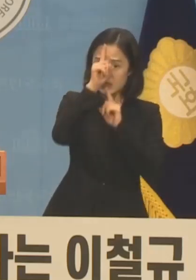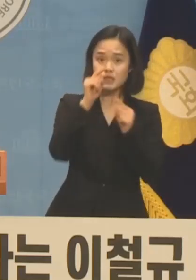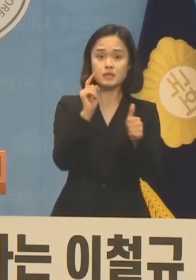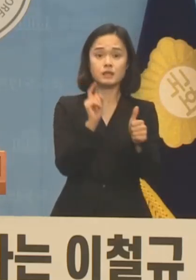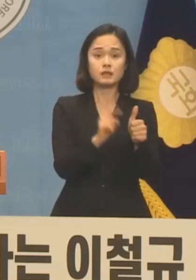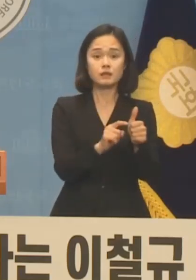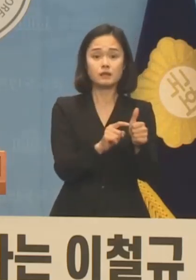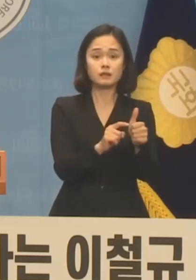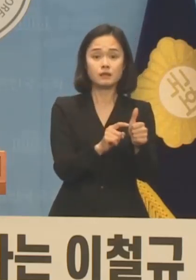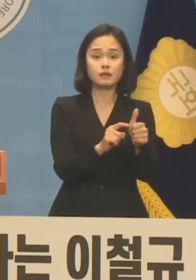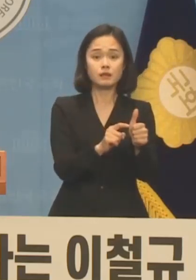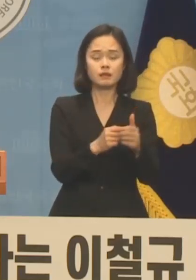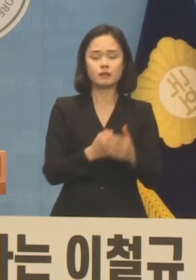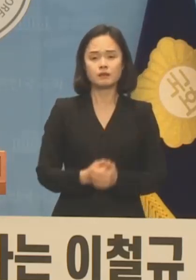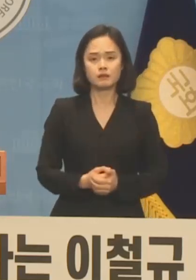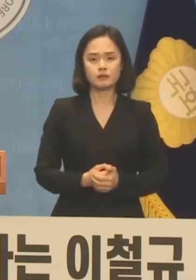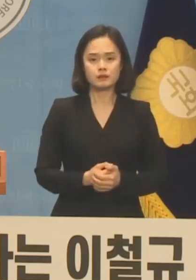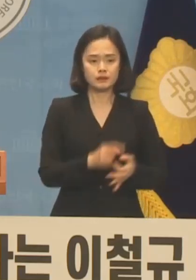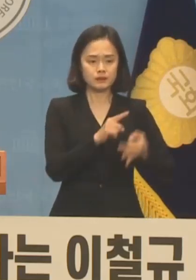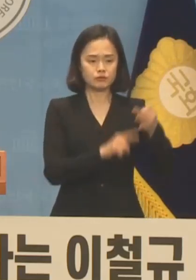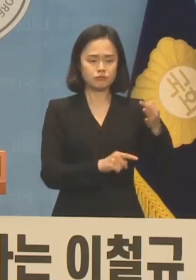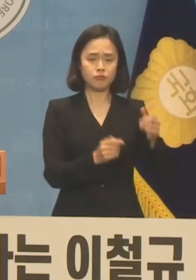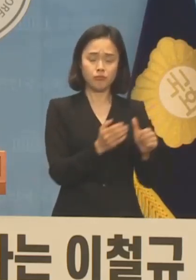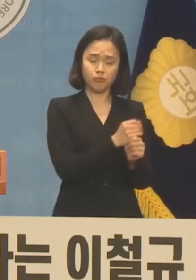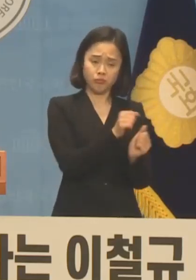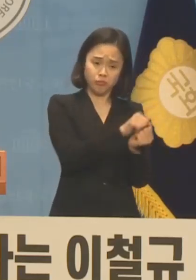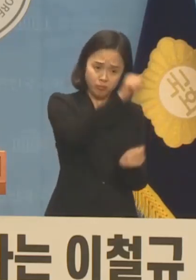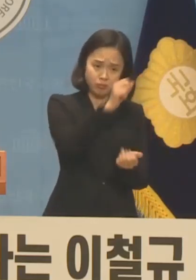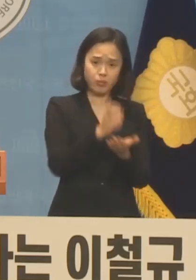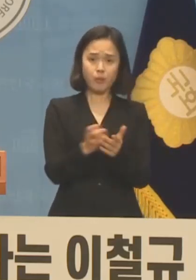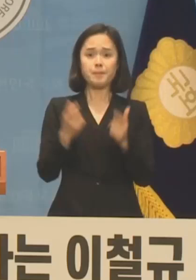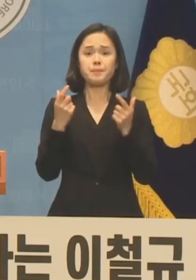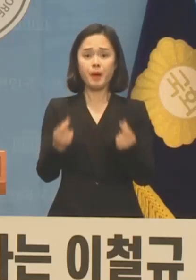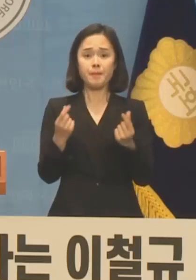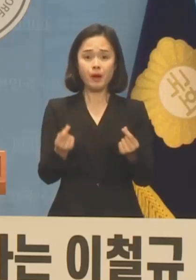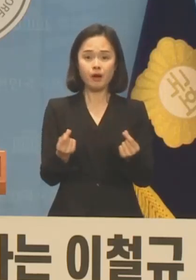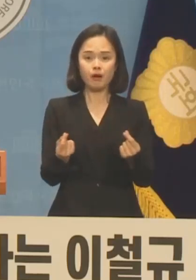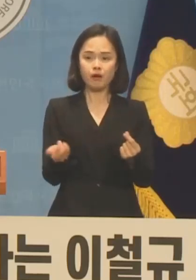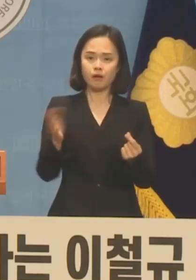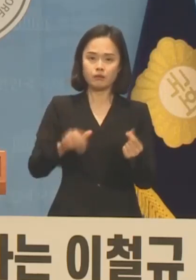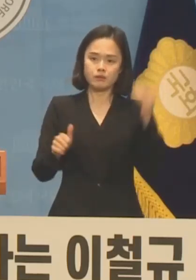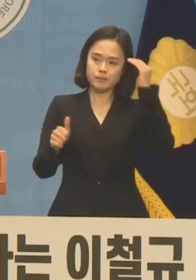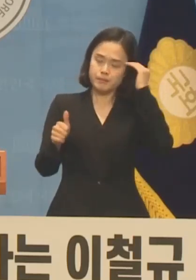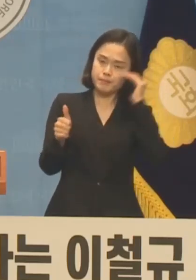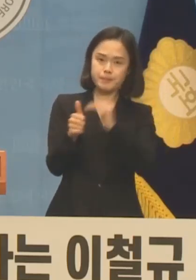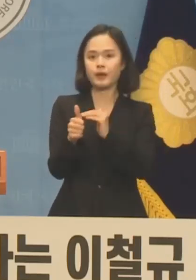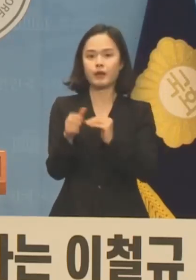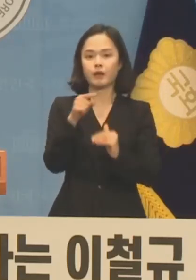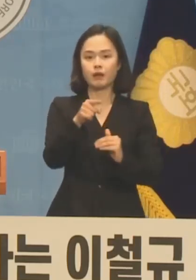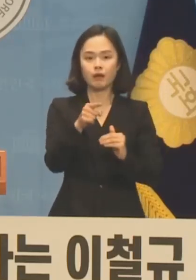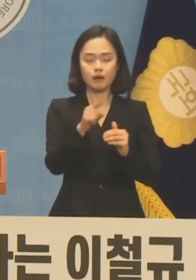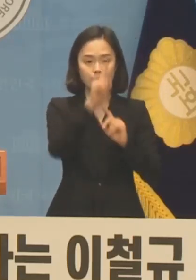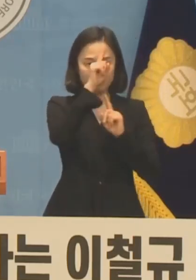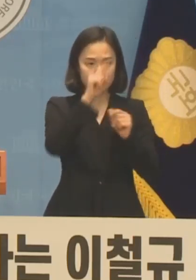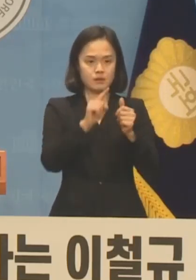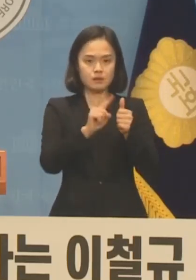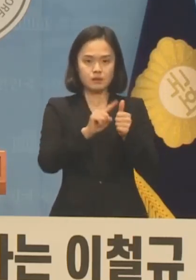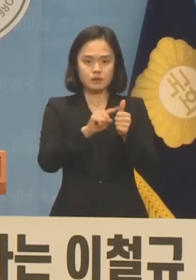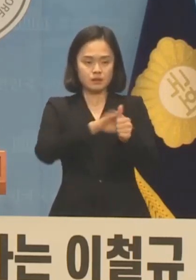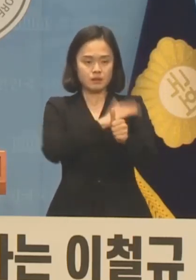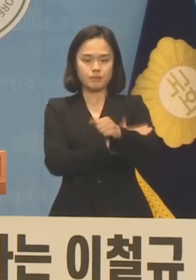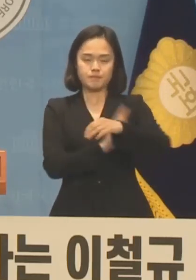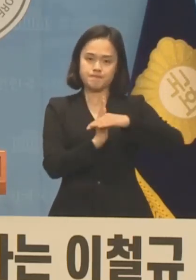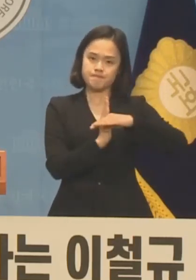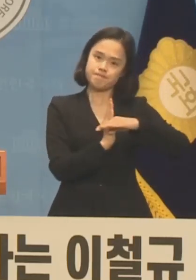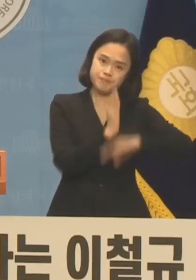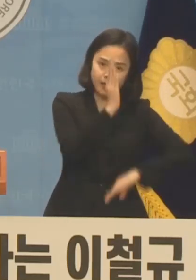대한 체포영장 집행이라는 정당한 공무수행이 방해되게 하는 등 자신의 직권을 남용하여 법원에 의해